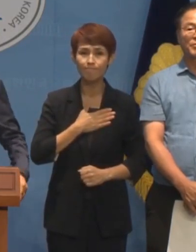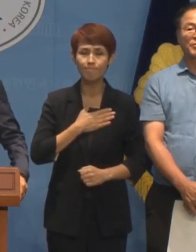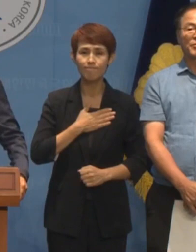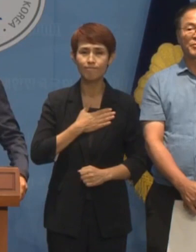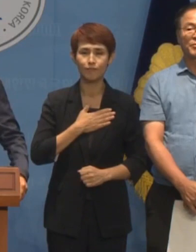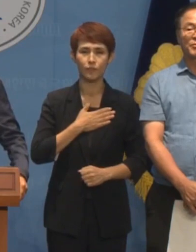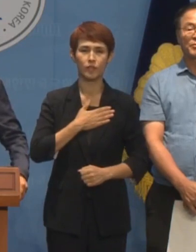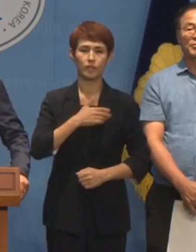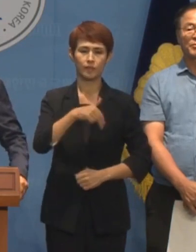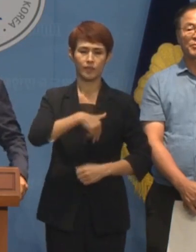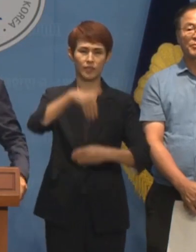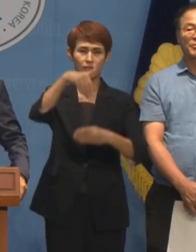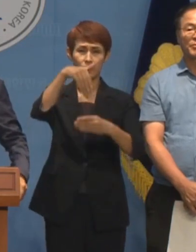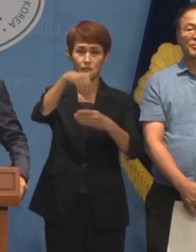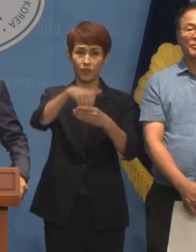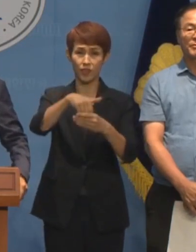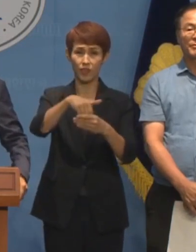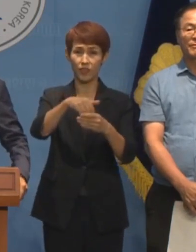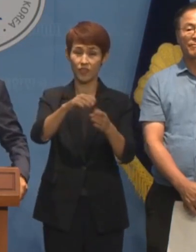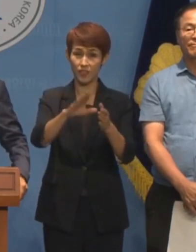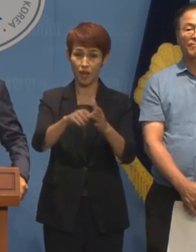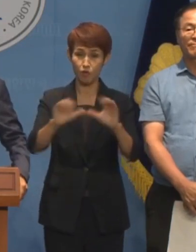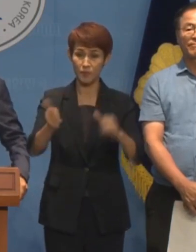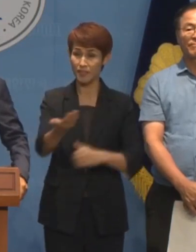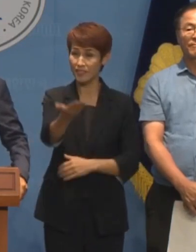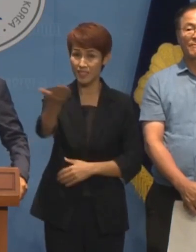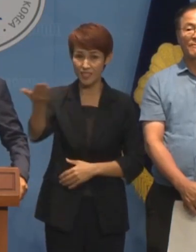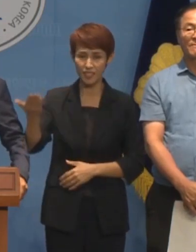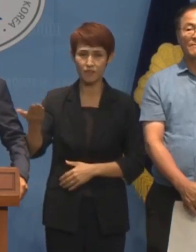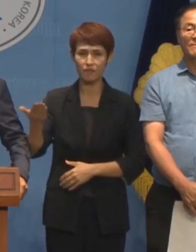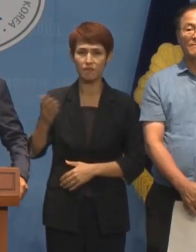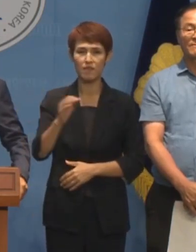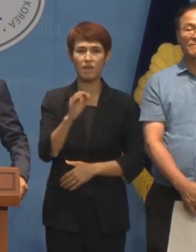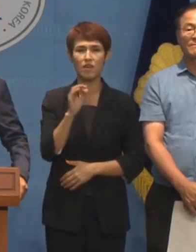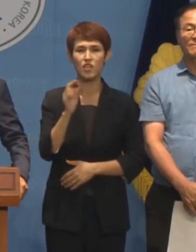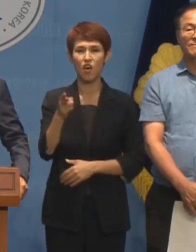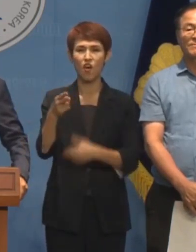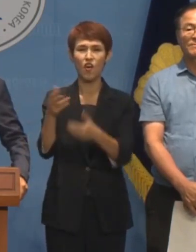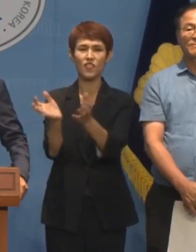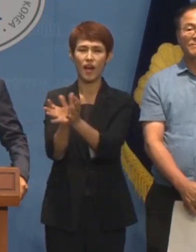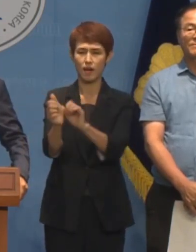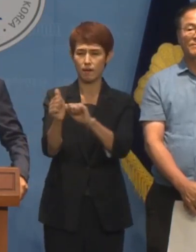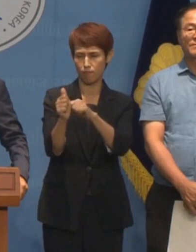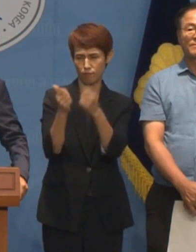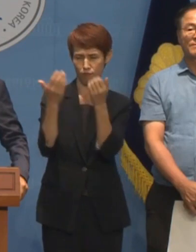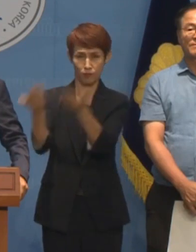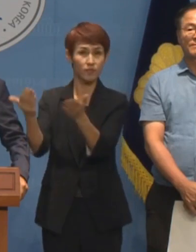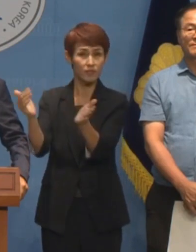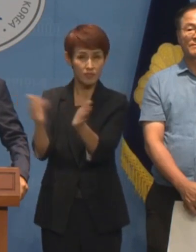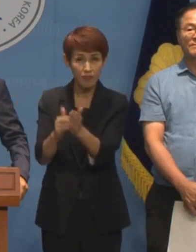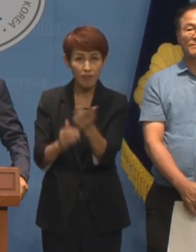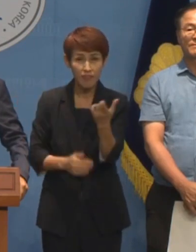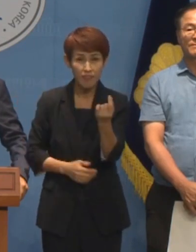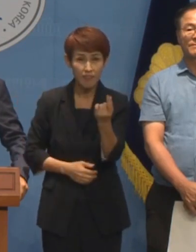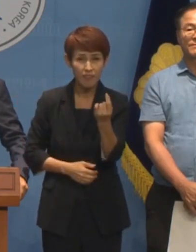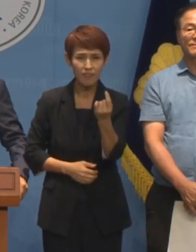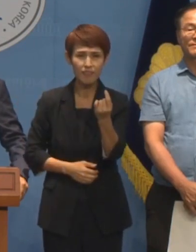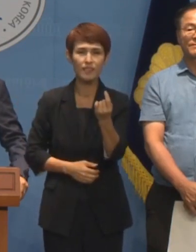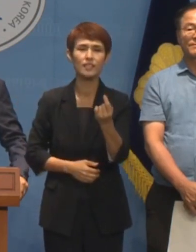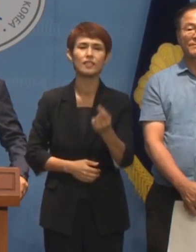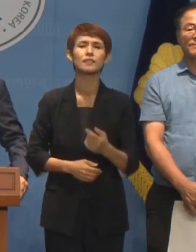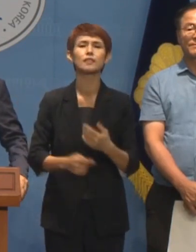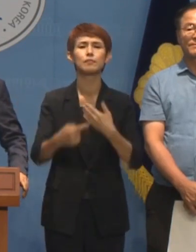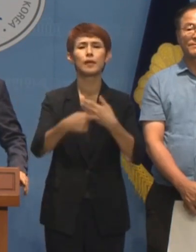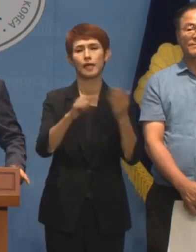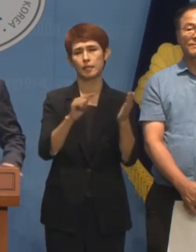지난 총선을 통해서 우리 국민들이 여당을 호되게 질책하고 심판한 총선